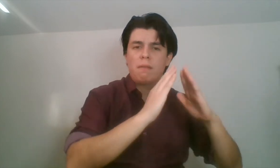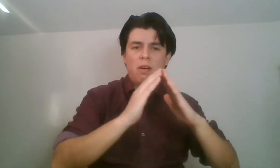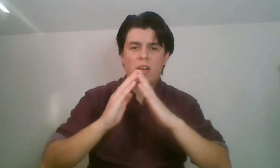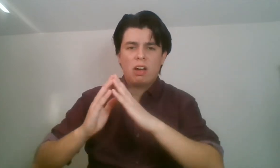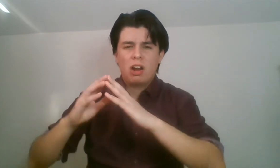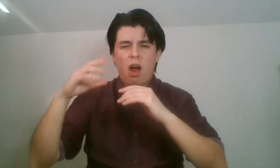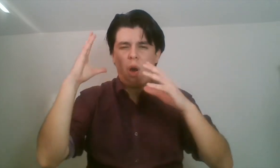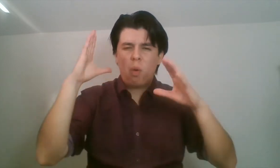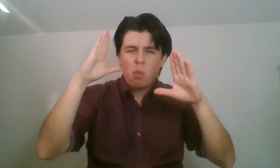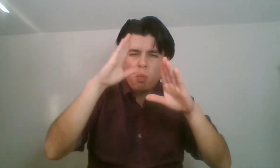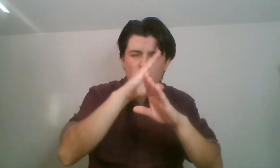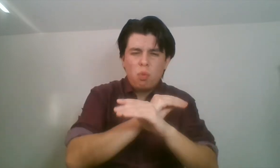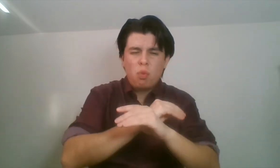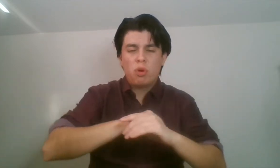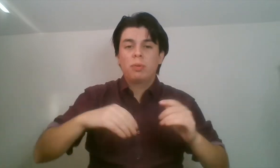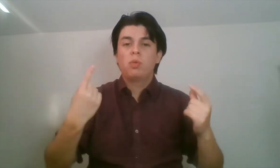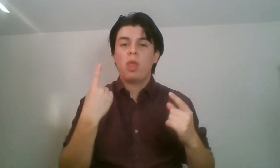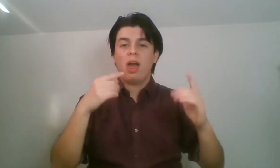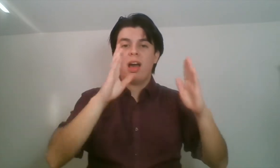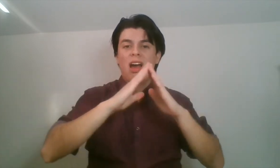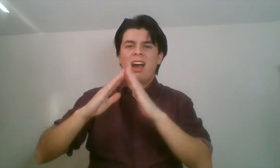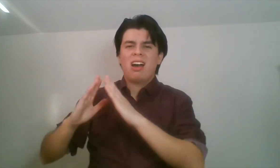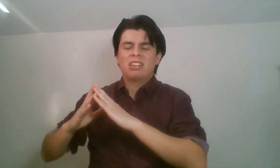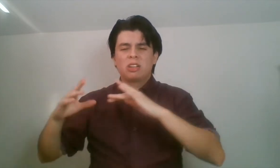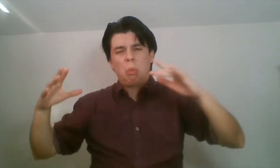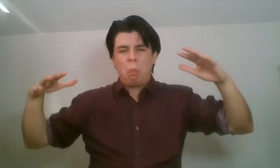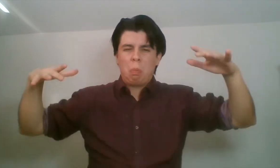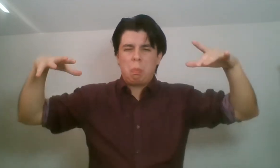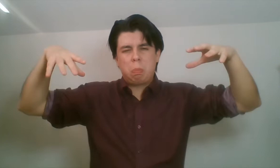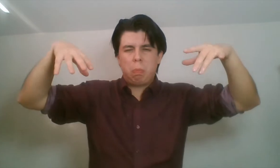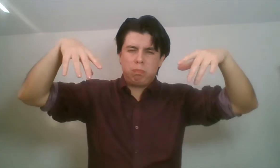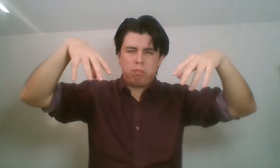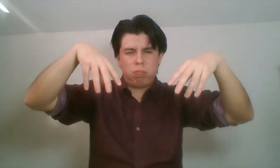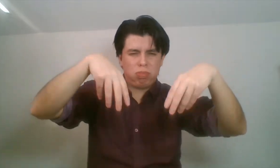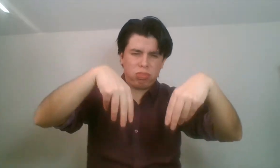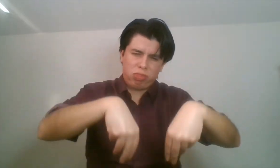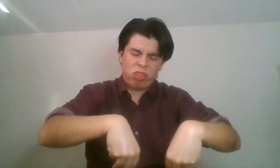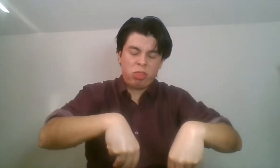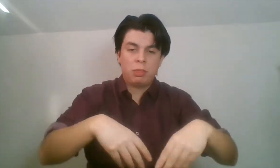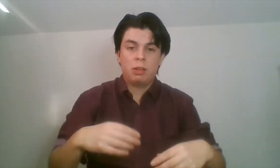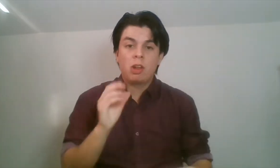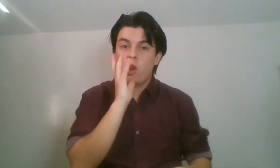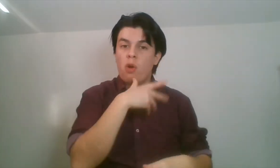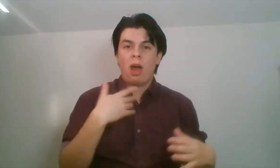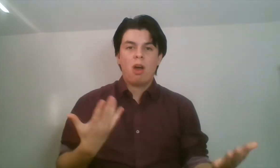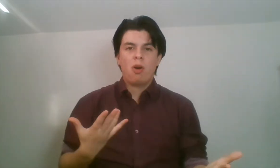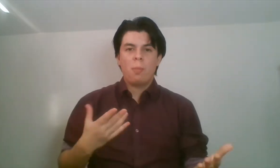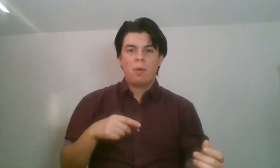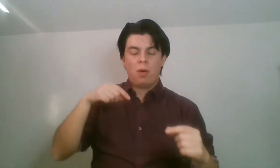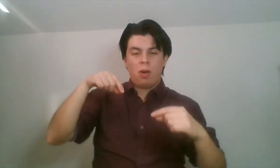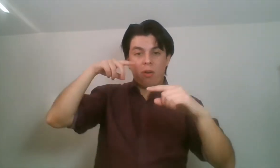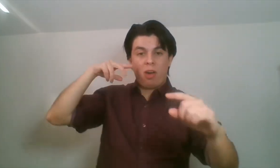Merced, era lo único que había por ahí cerca. Era un barrio oscuro, con unas casas